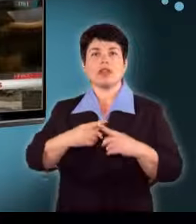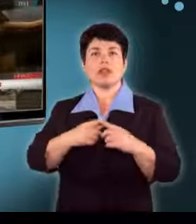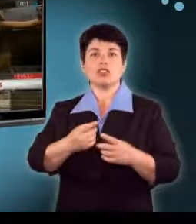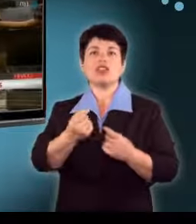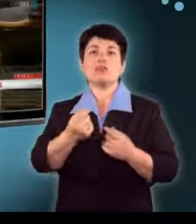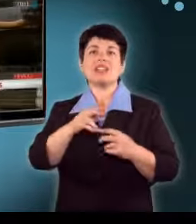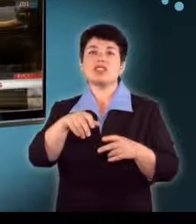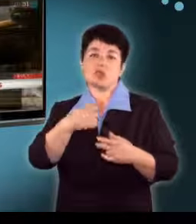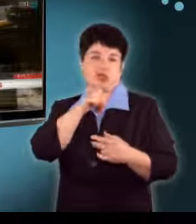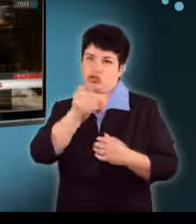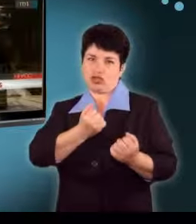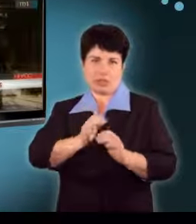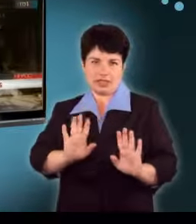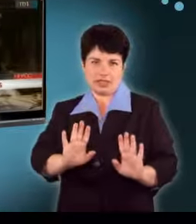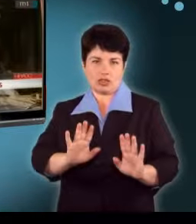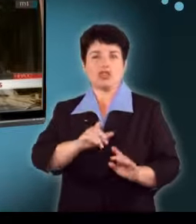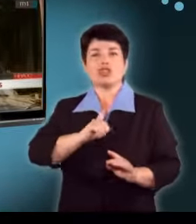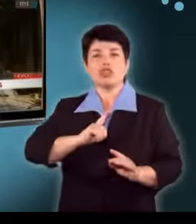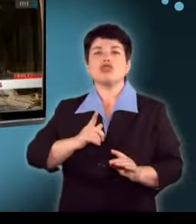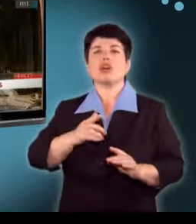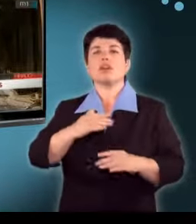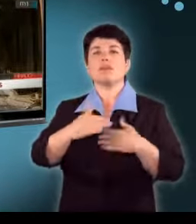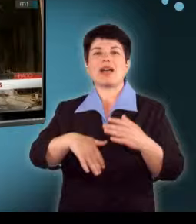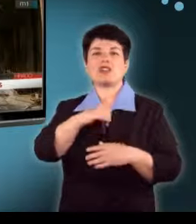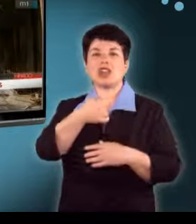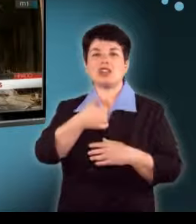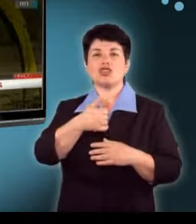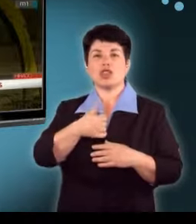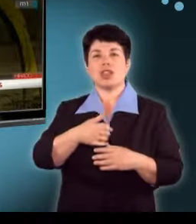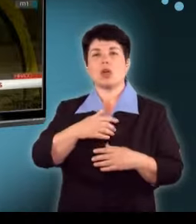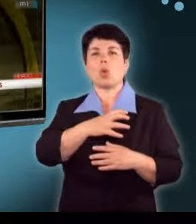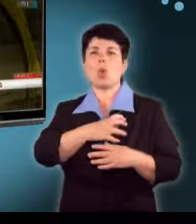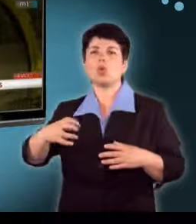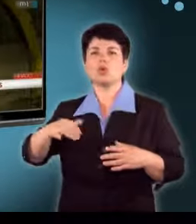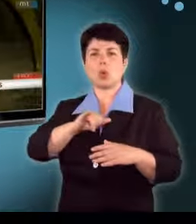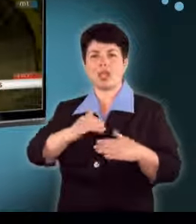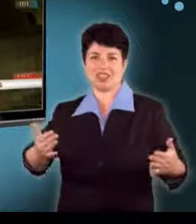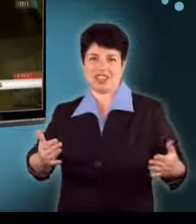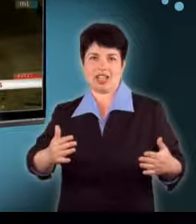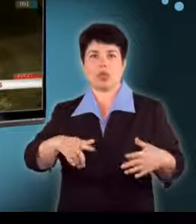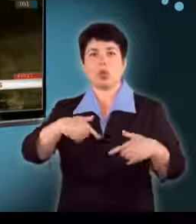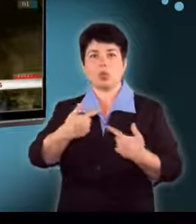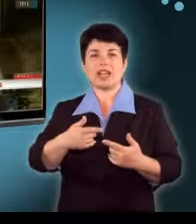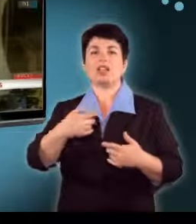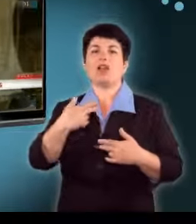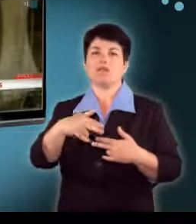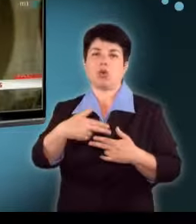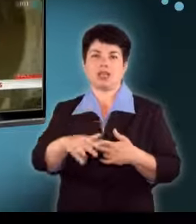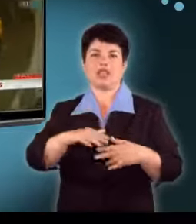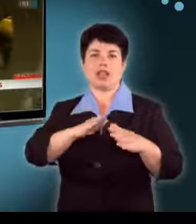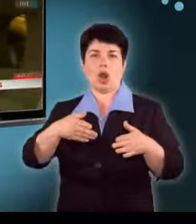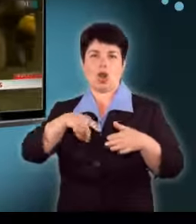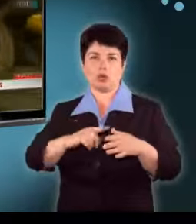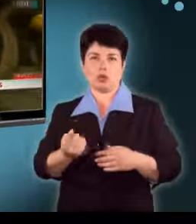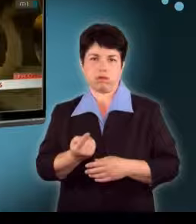meg, hogy a május 1-i hosszú hétvége után folytatják az alagút fúrást, és akkor folytatják a tárgyalásokat is. A